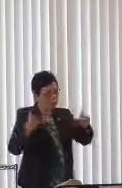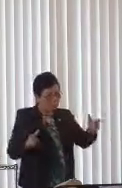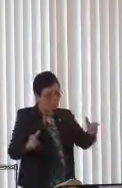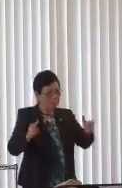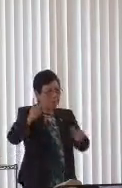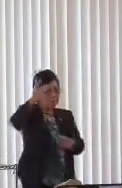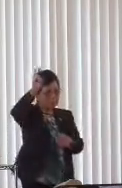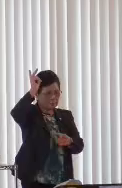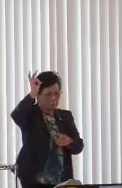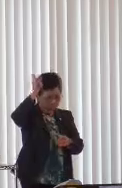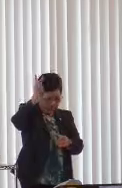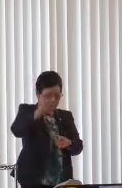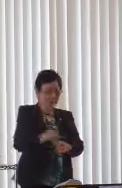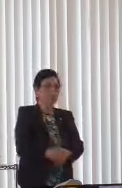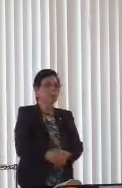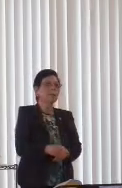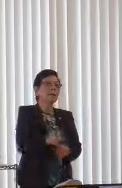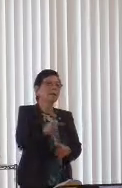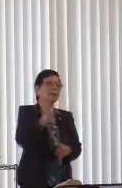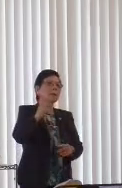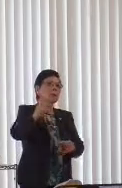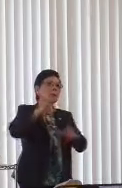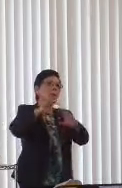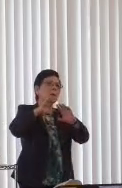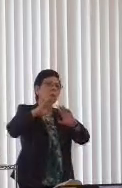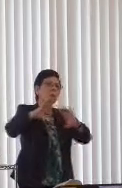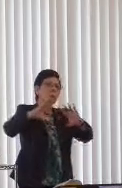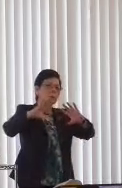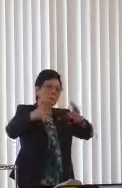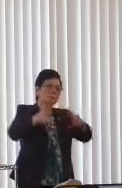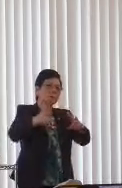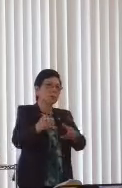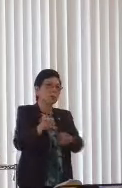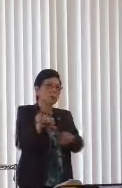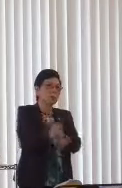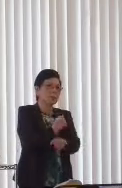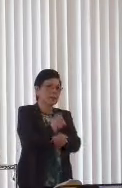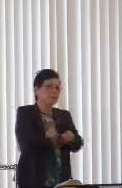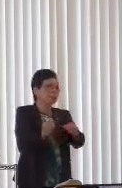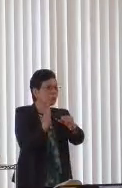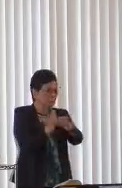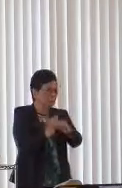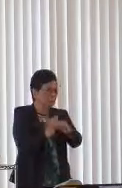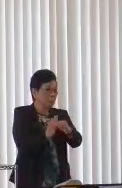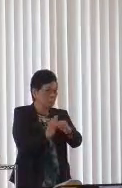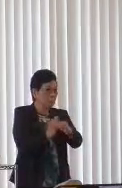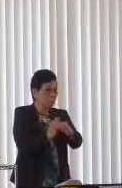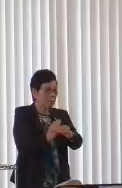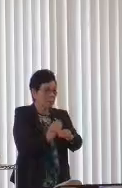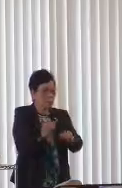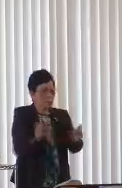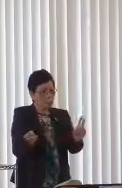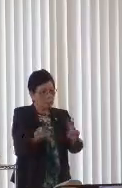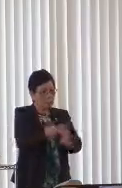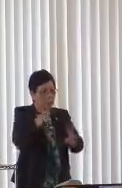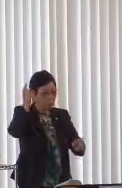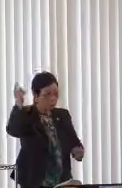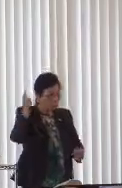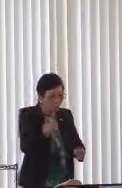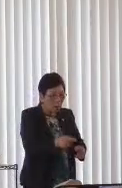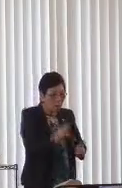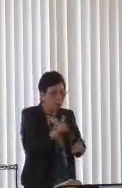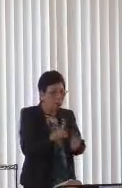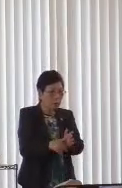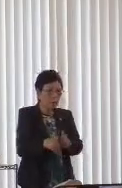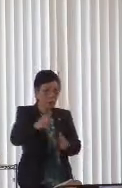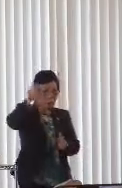国を私たちは作っているわけですけれども、でも二度目においでになるときには、ご自分を待